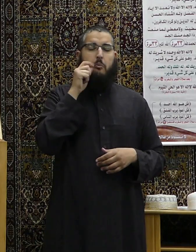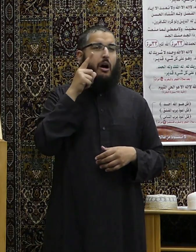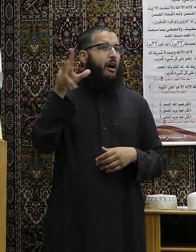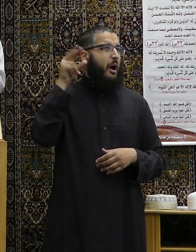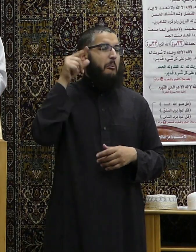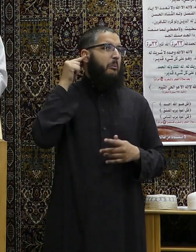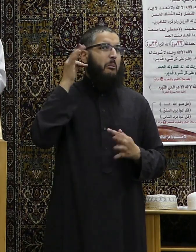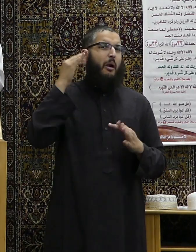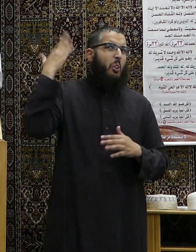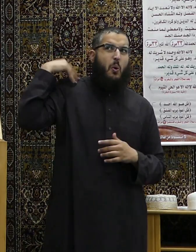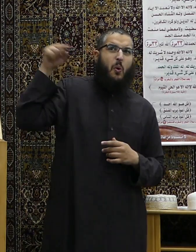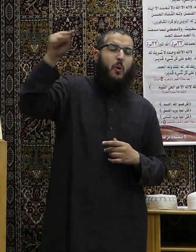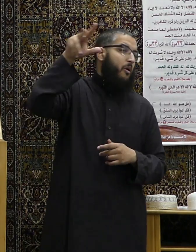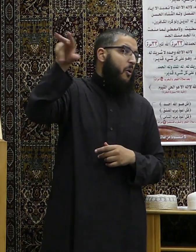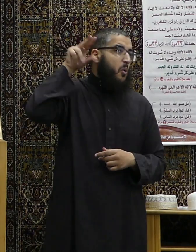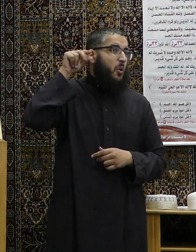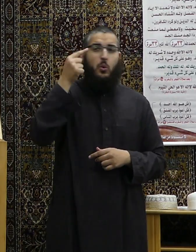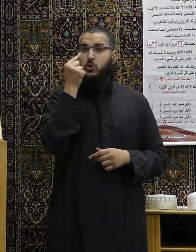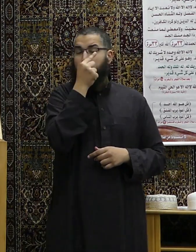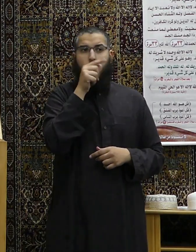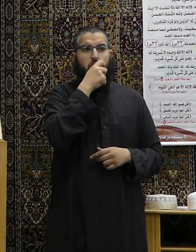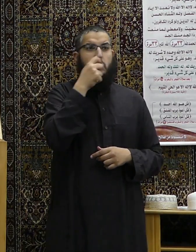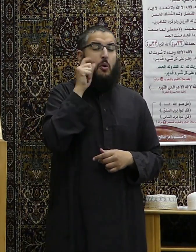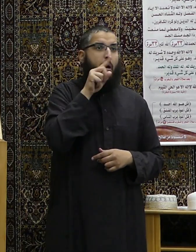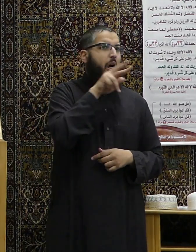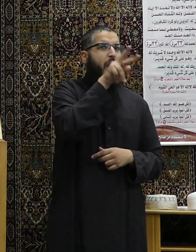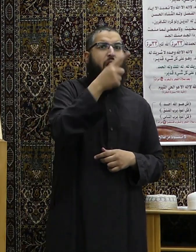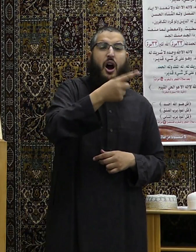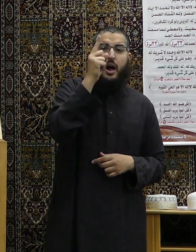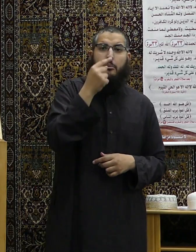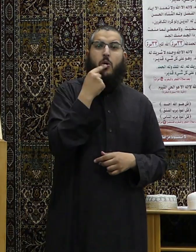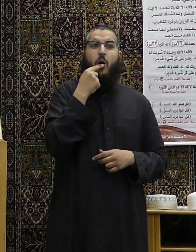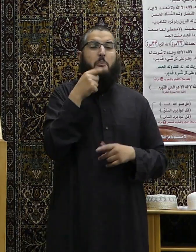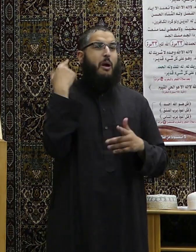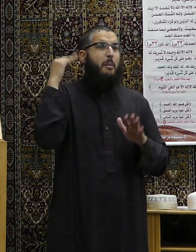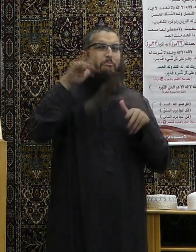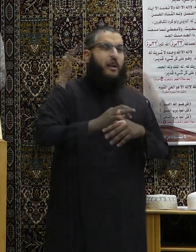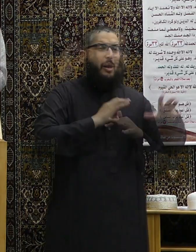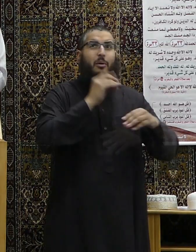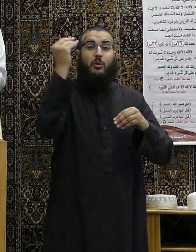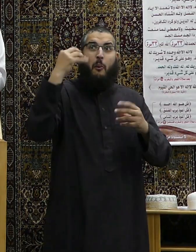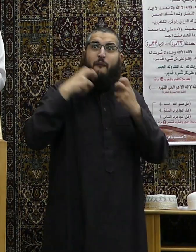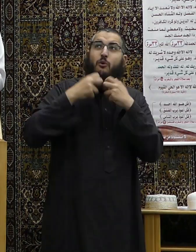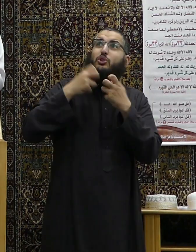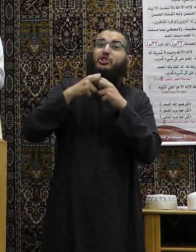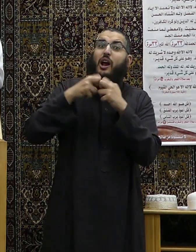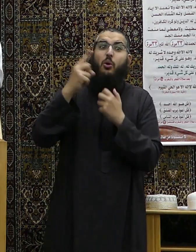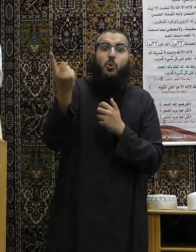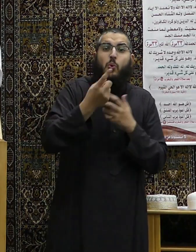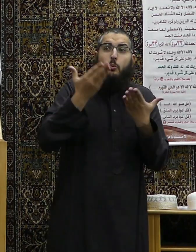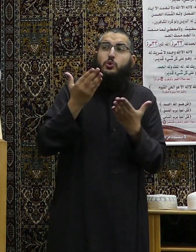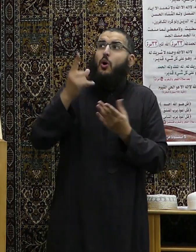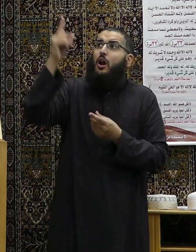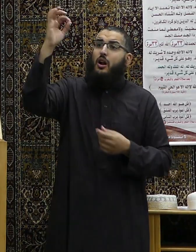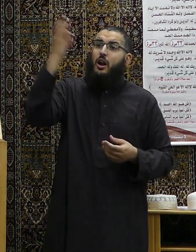qu'ils écoutent comme haram. Leurs yeux ne jeûnent pas, leurs mains, leur langue ne jeûnent pas du haram. Nous avons besoin de nous